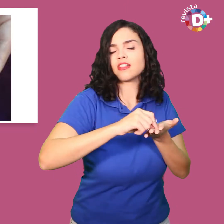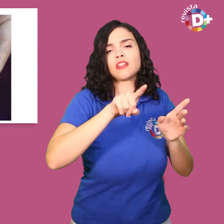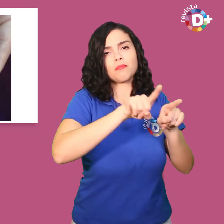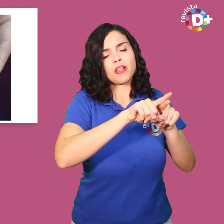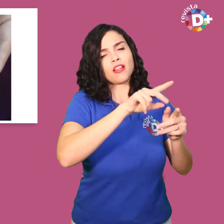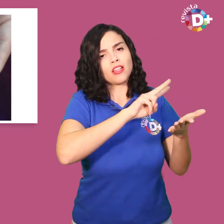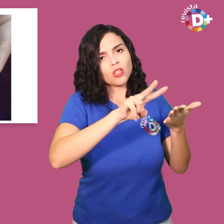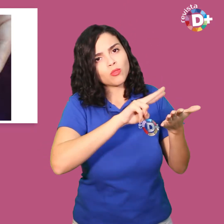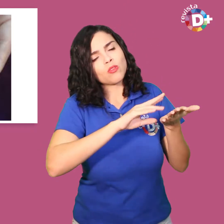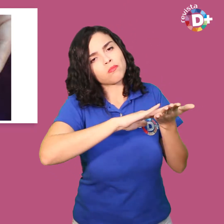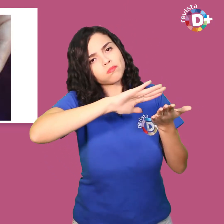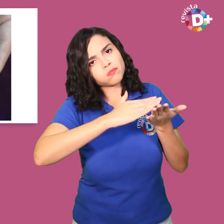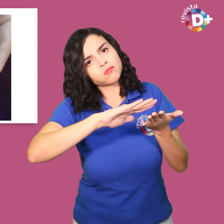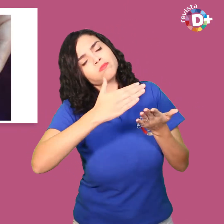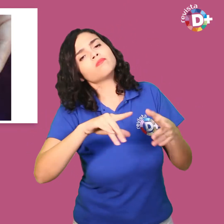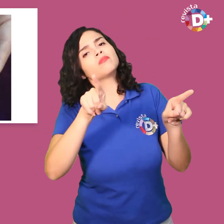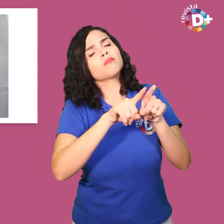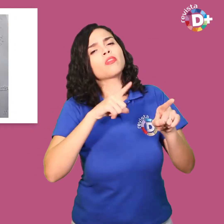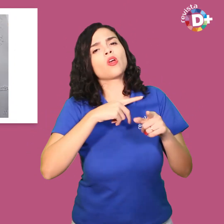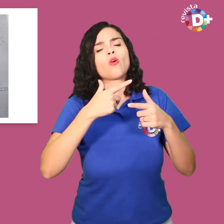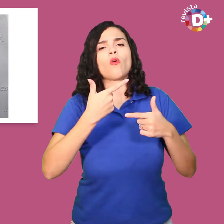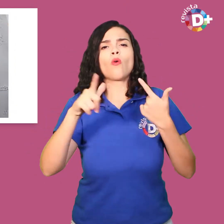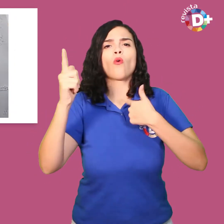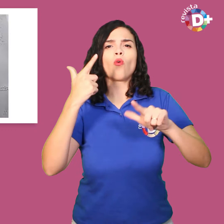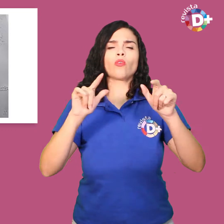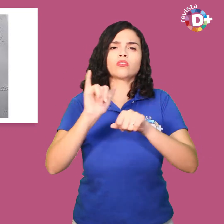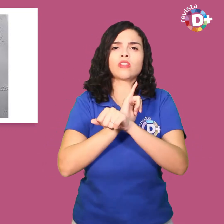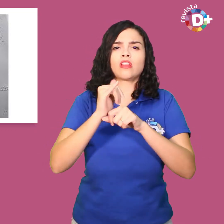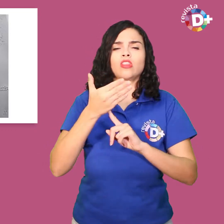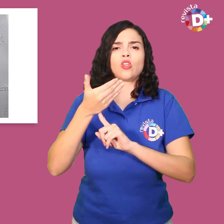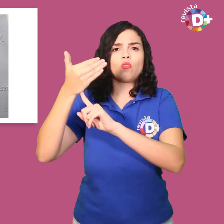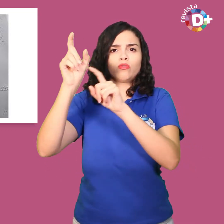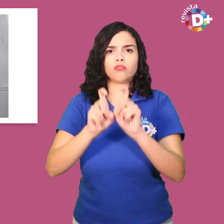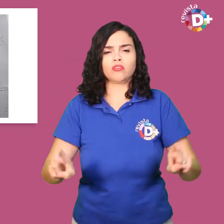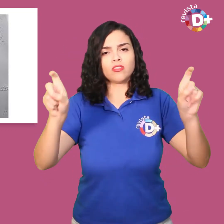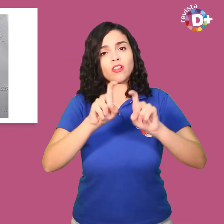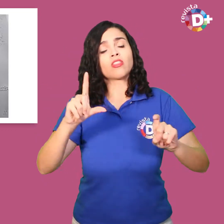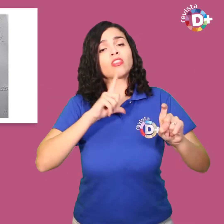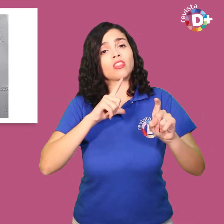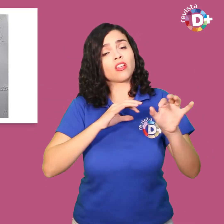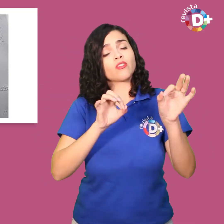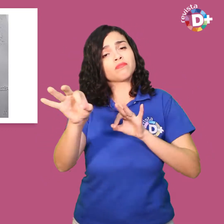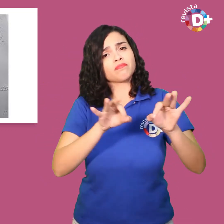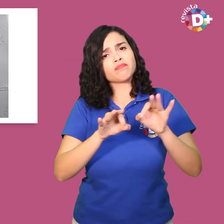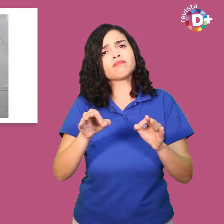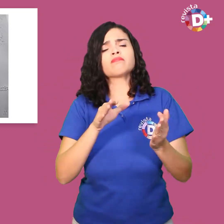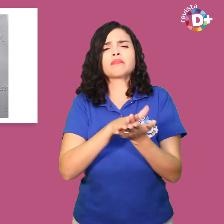tabelas e gráficos mais complexos gerados em computadores. Temos produção em larga escala do material Braille nas